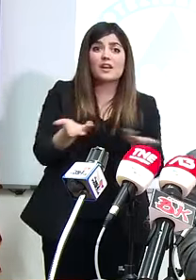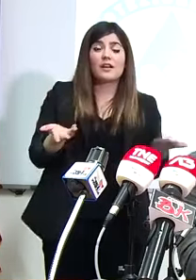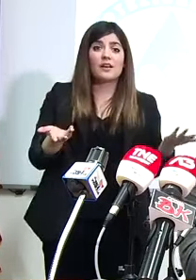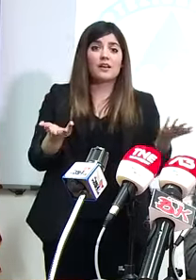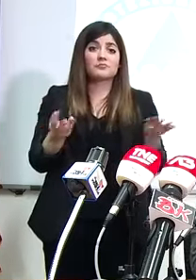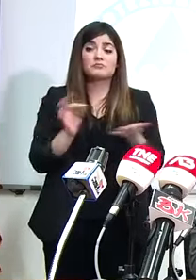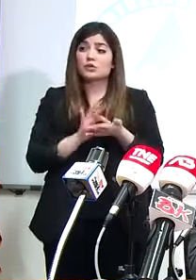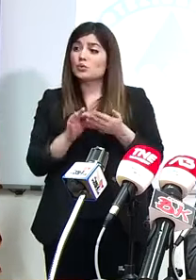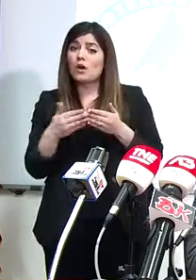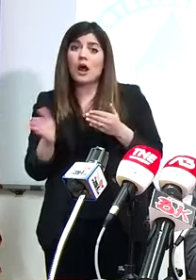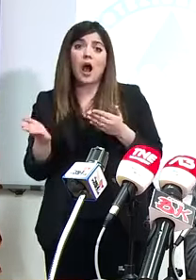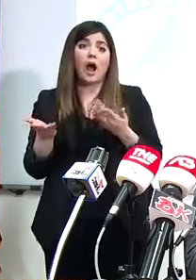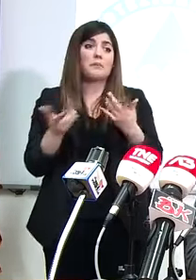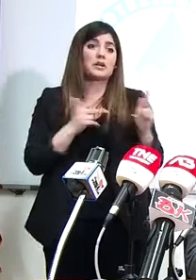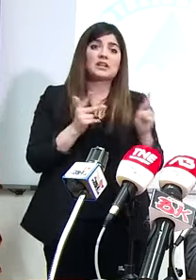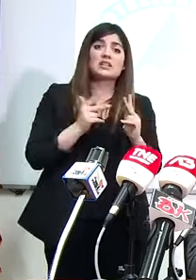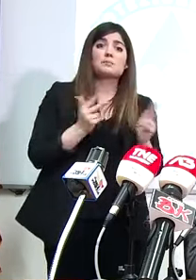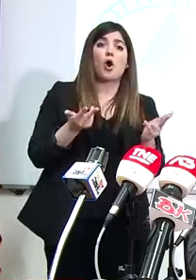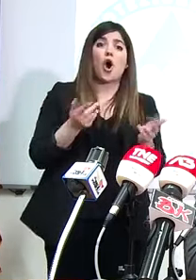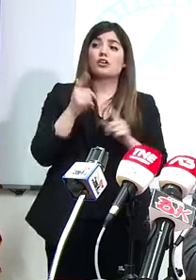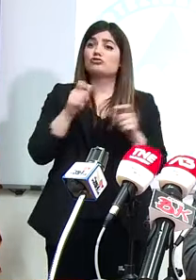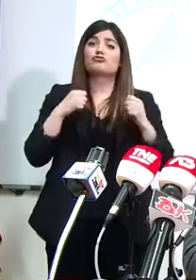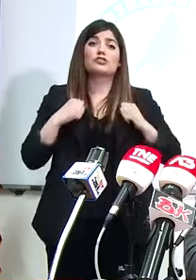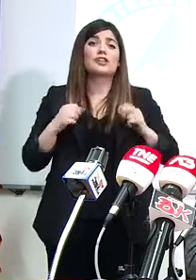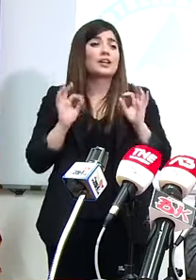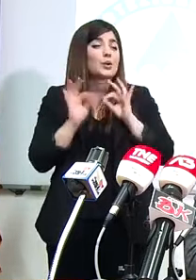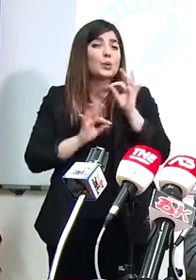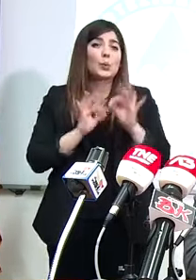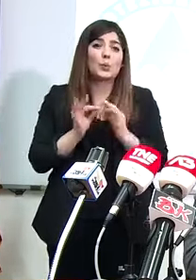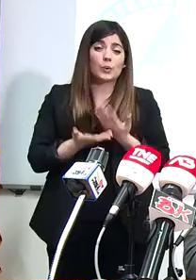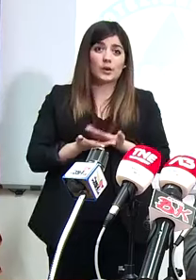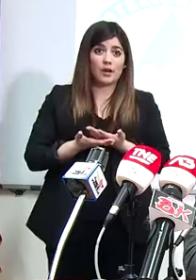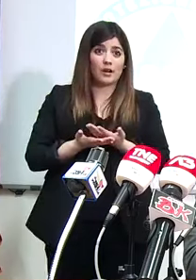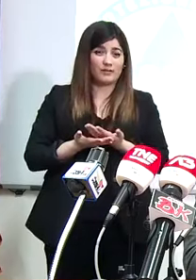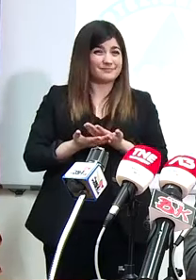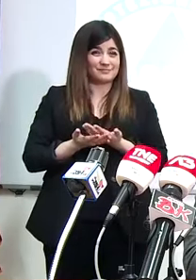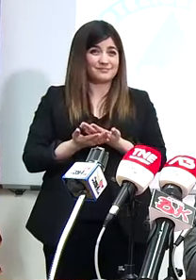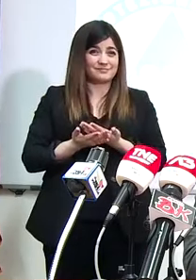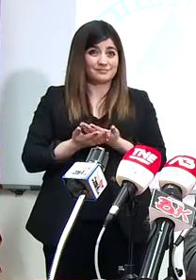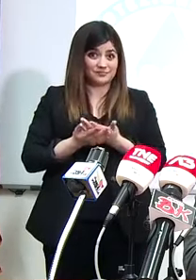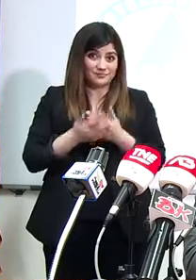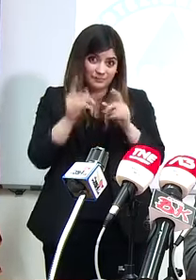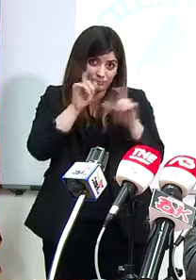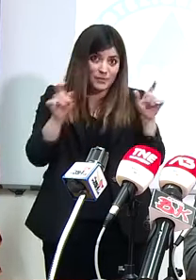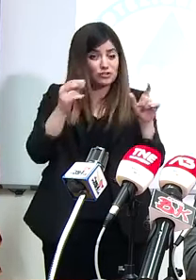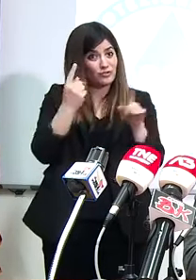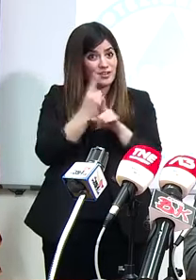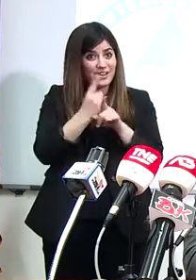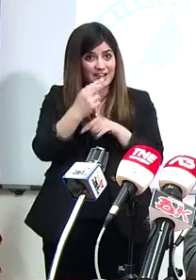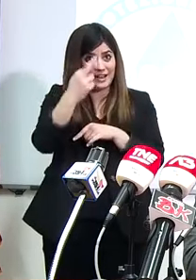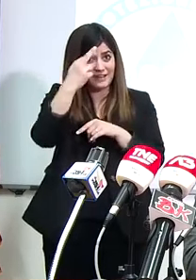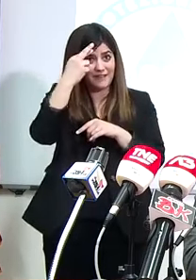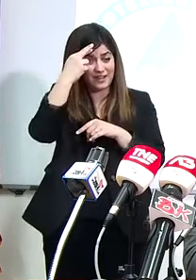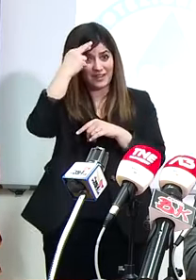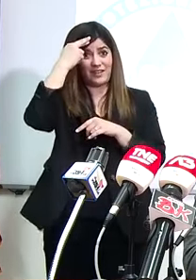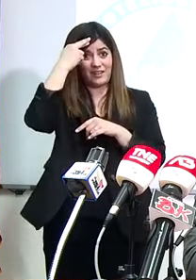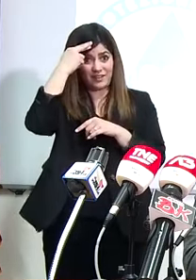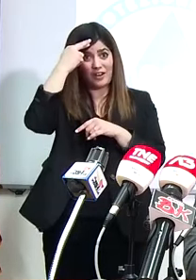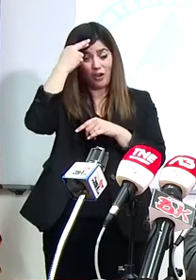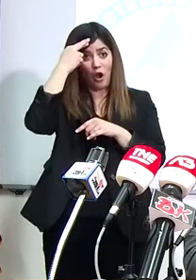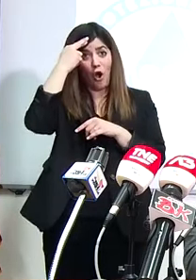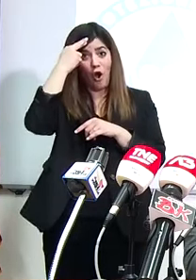per curare i cittadini se non vorrei che qualcuno avesse disconnesso la sua mente pensasse che che il denaro sia sia